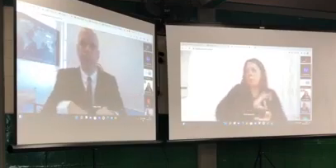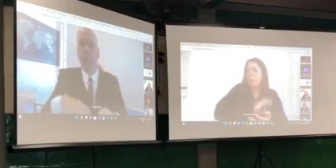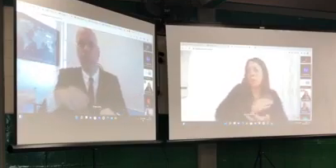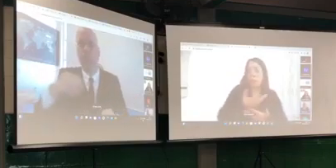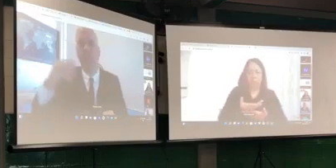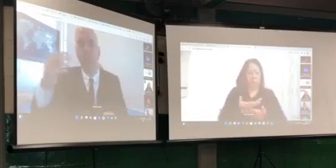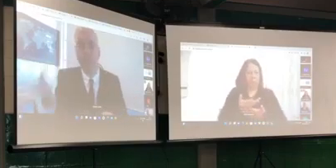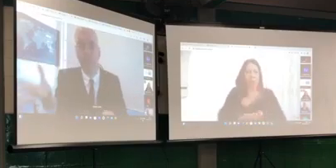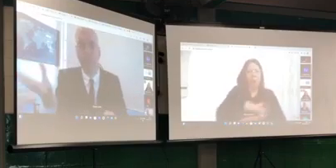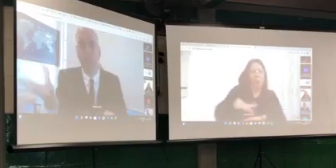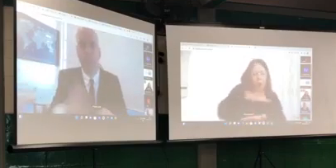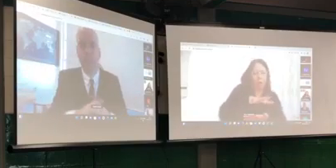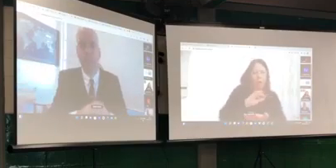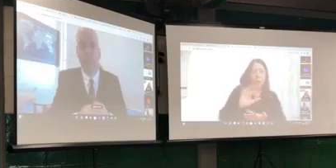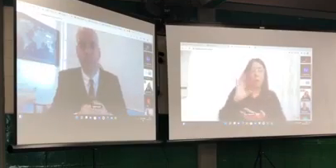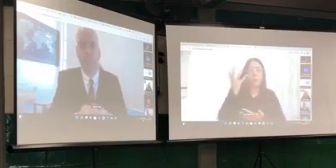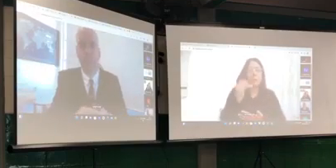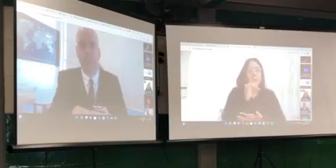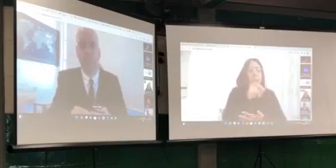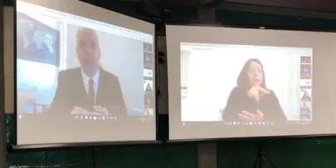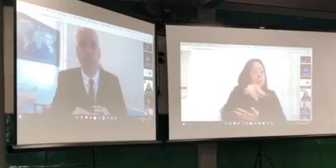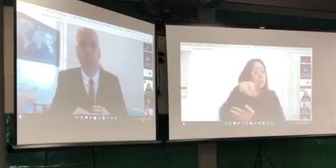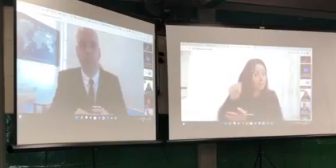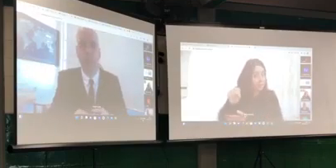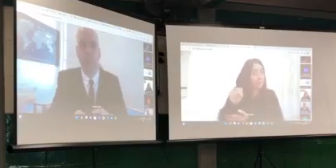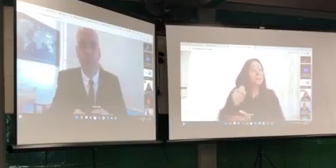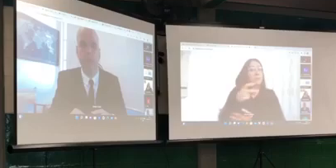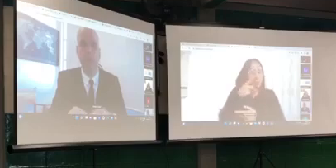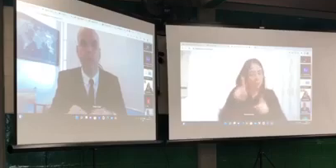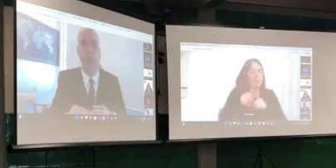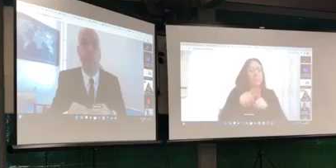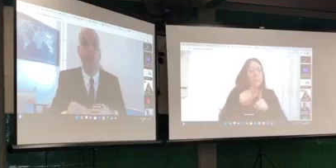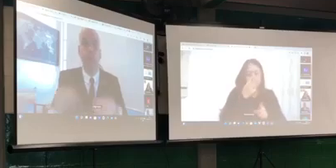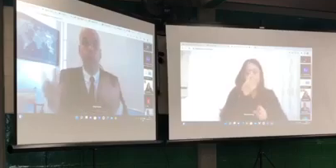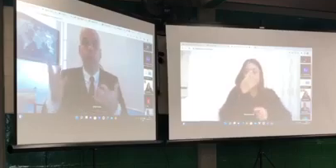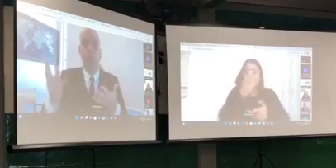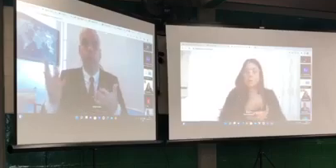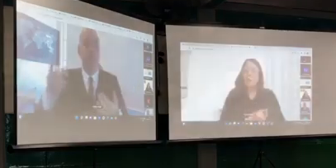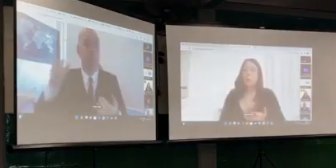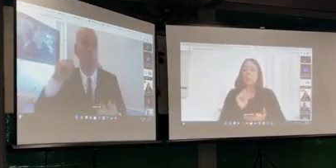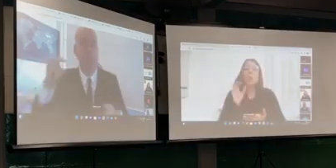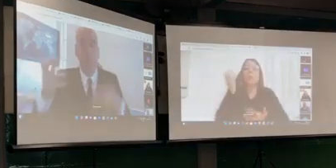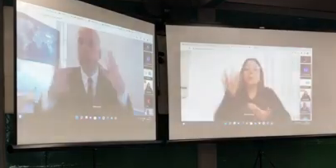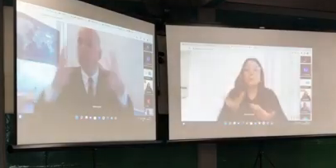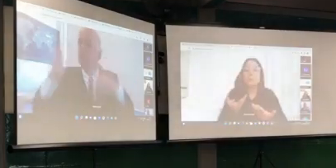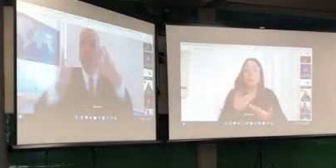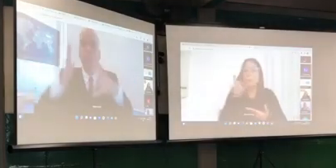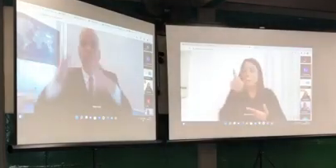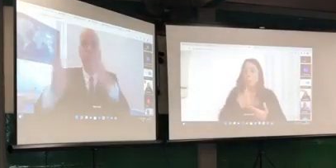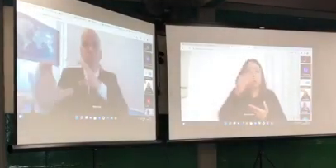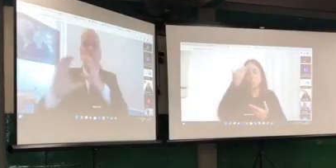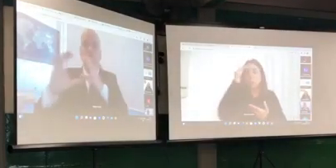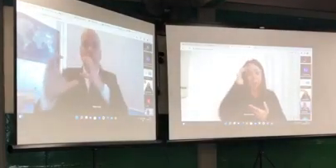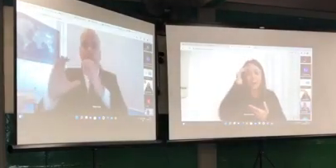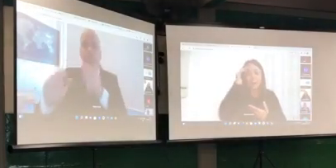Às vezes até acontece no INSS, que a gente vai falar também. Né? O que acontece? A pessoa não sabe, não está conseguindo se